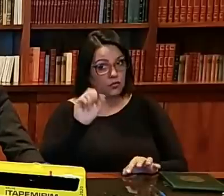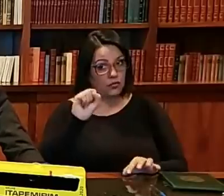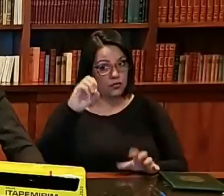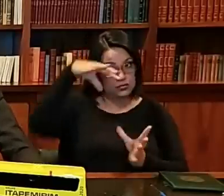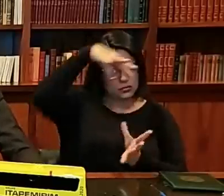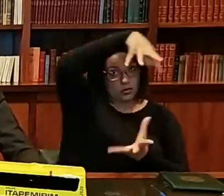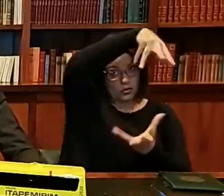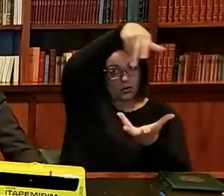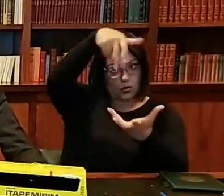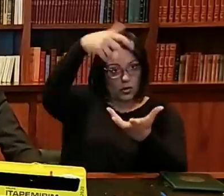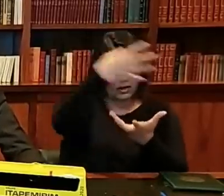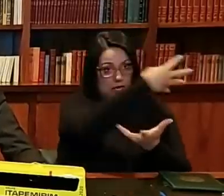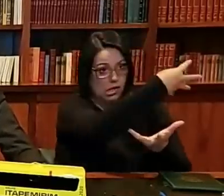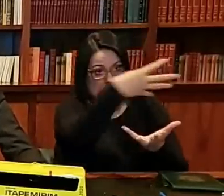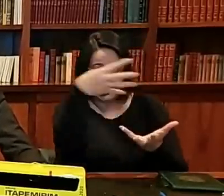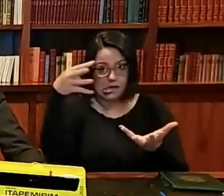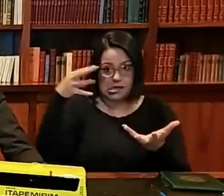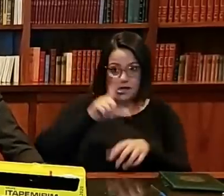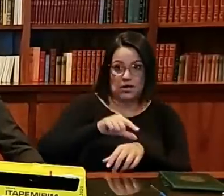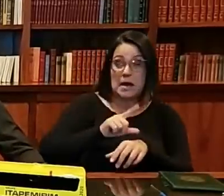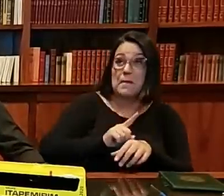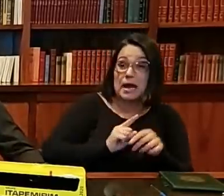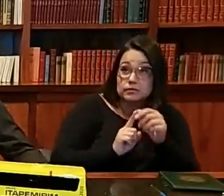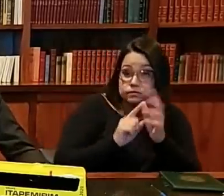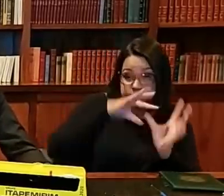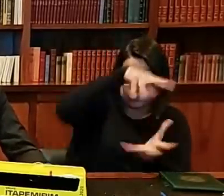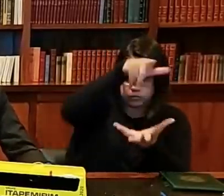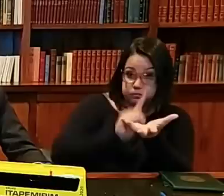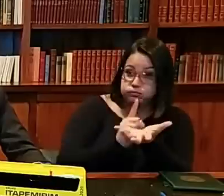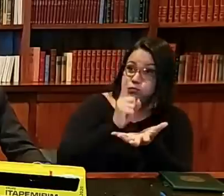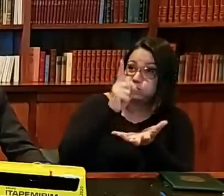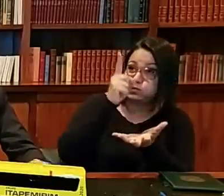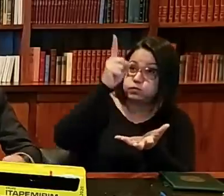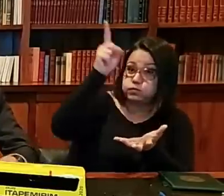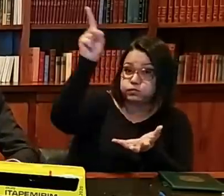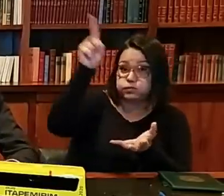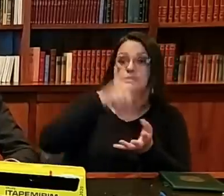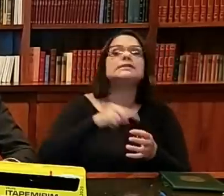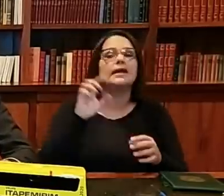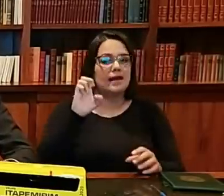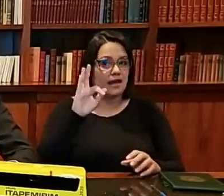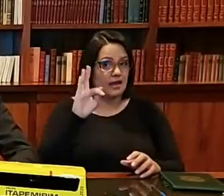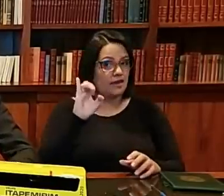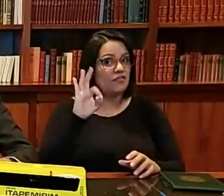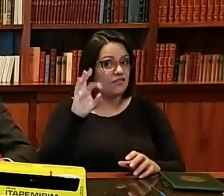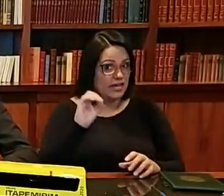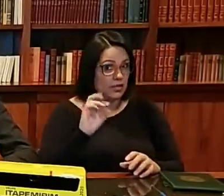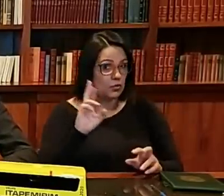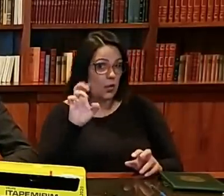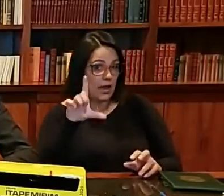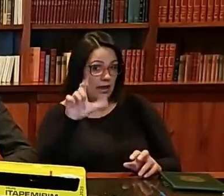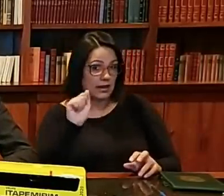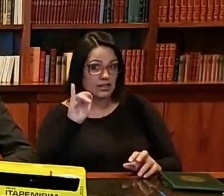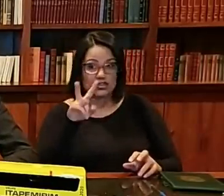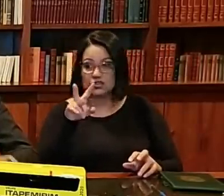pode. Se pode você ficar mais não. Jovem, né? Senão... Agora, no espaço, o que o pessoal fala é de efeito relativístico, é muito insignificante, mesmo com